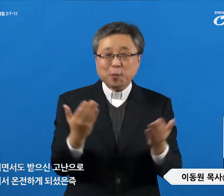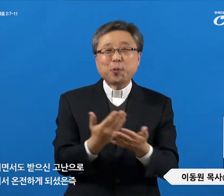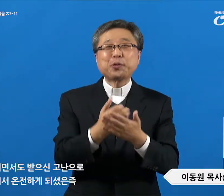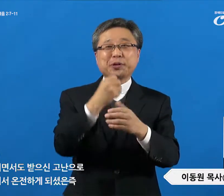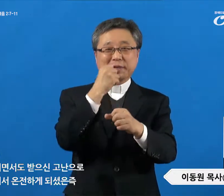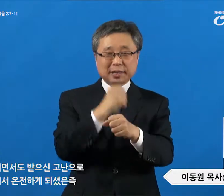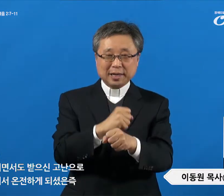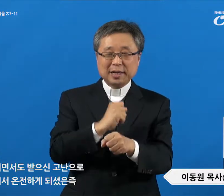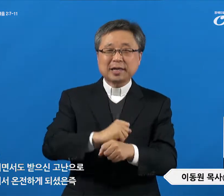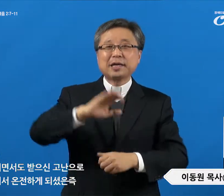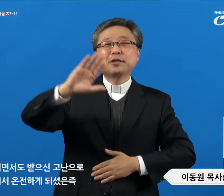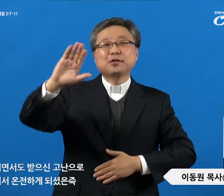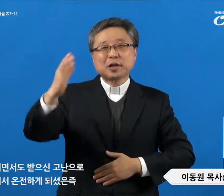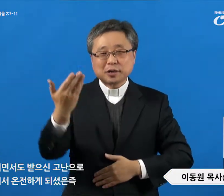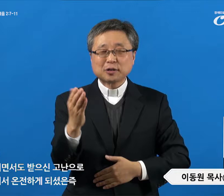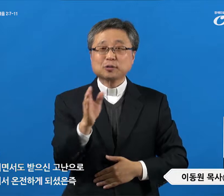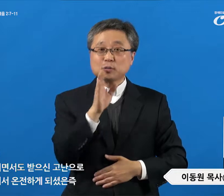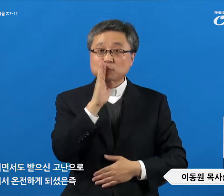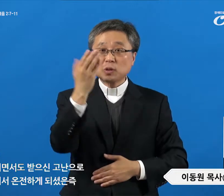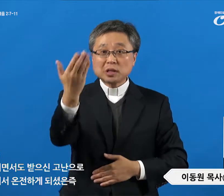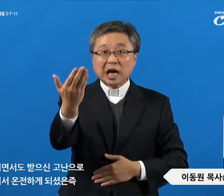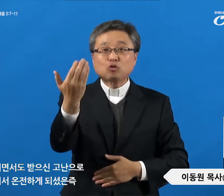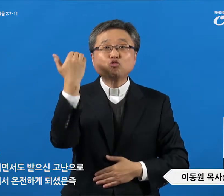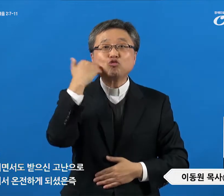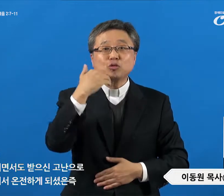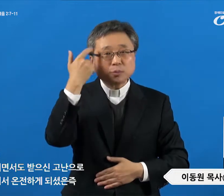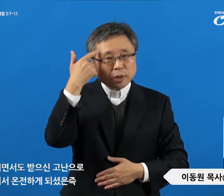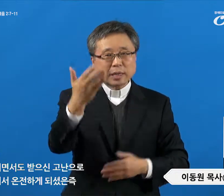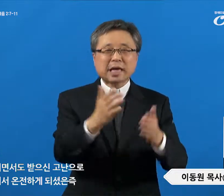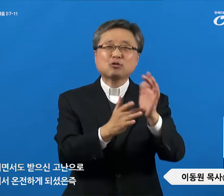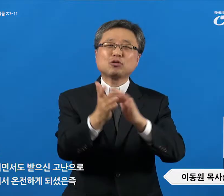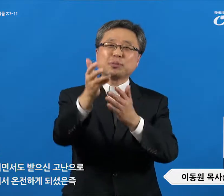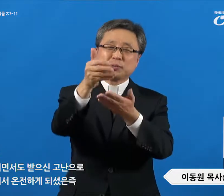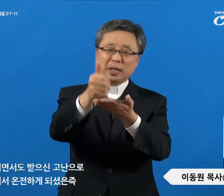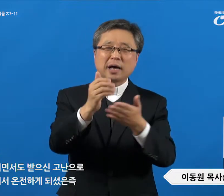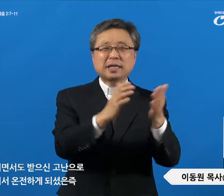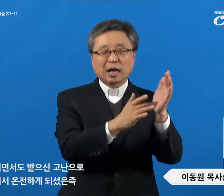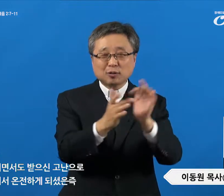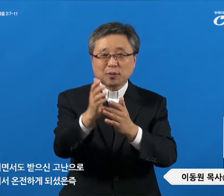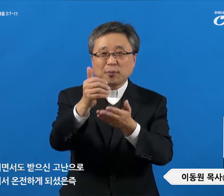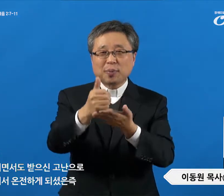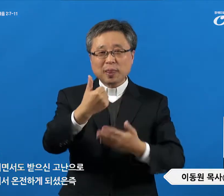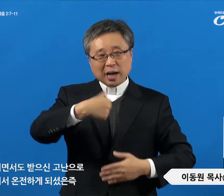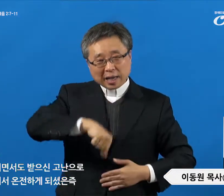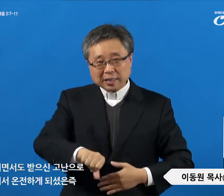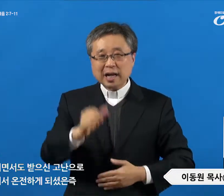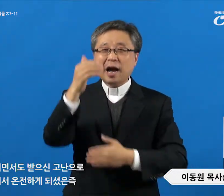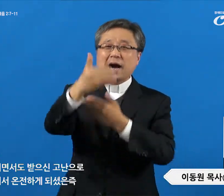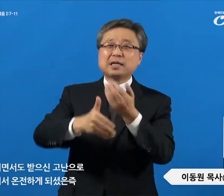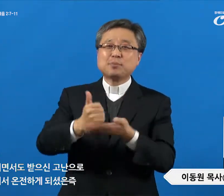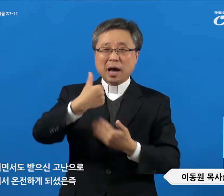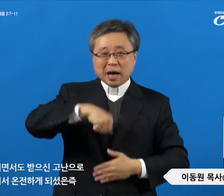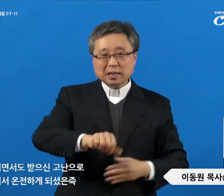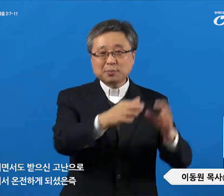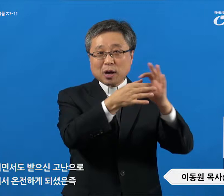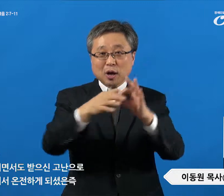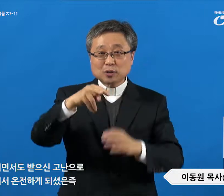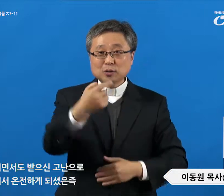온전하게 되셨은즉 그가 누구예요? 예수님이죠. 예수님이 아들, 하나님의 아들이시면서도 받으신 고난을